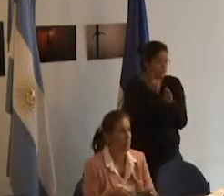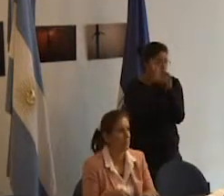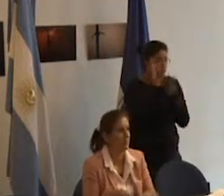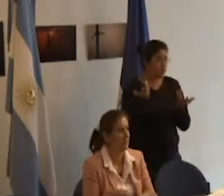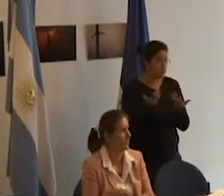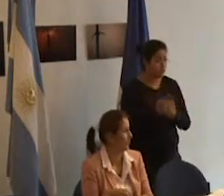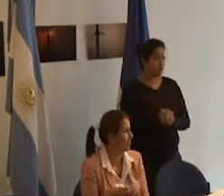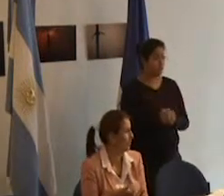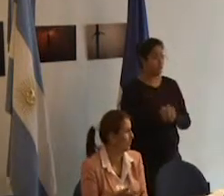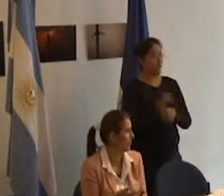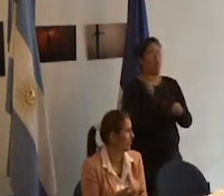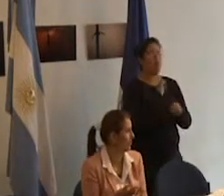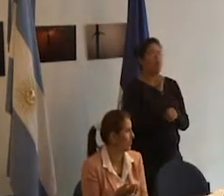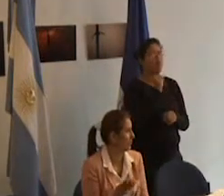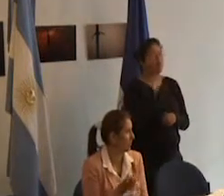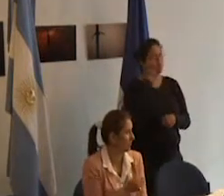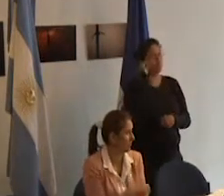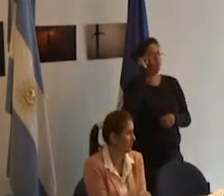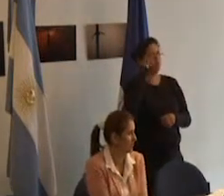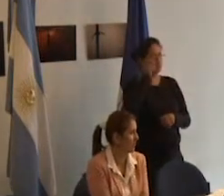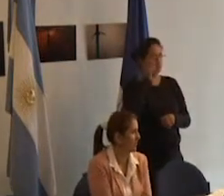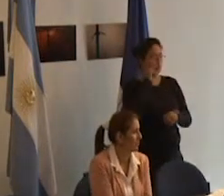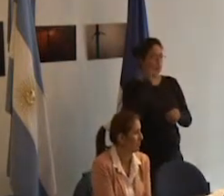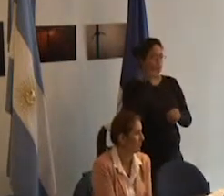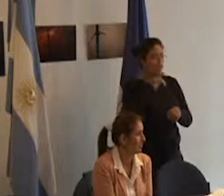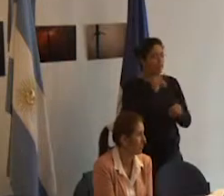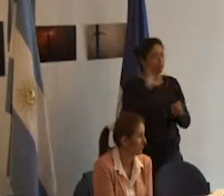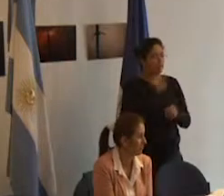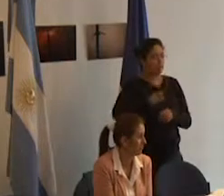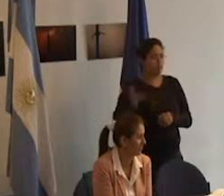personas que vienen del área de la salud, nos apartábamos en algún momento